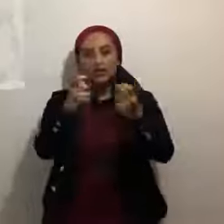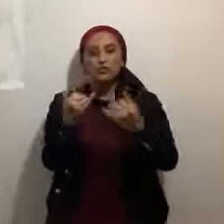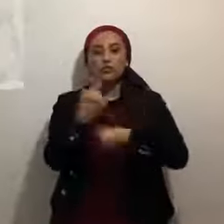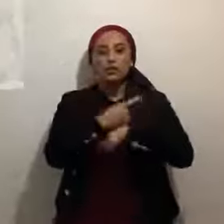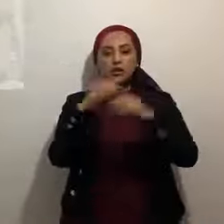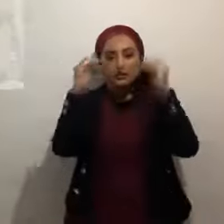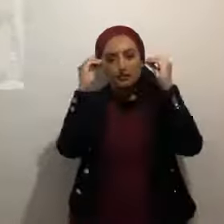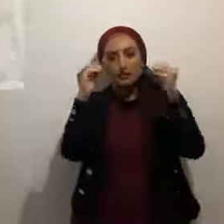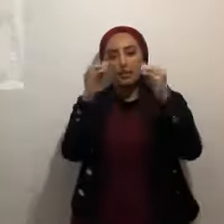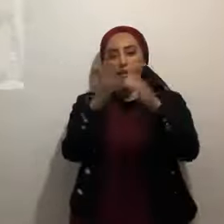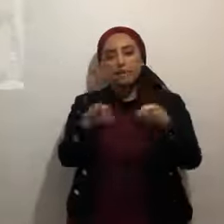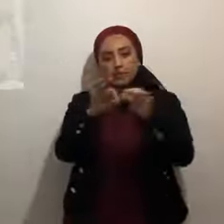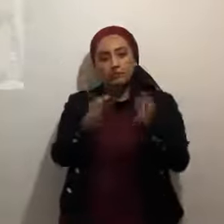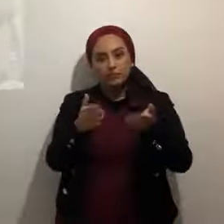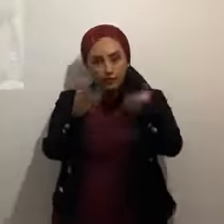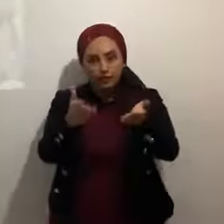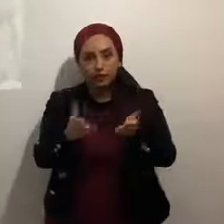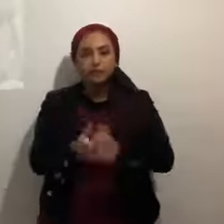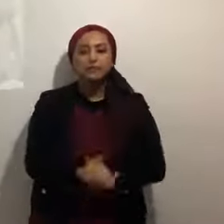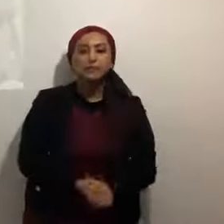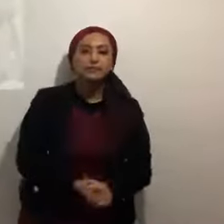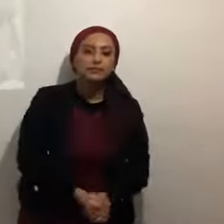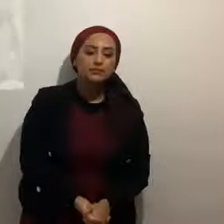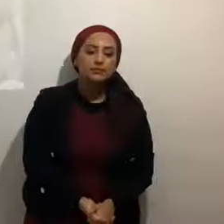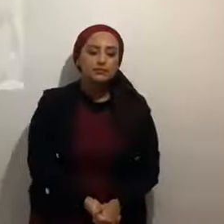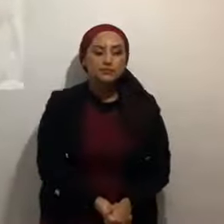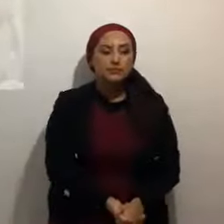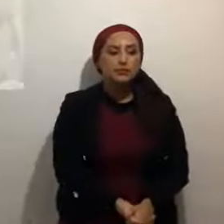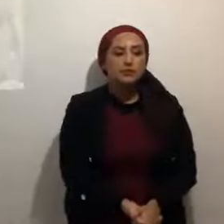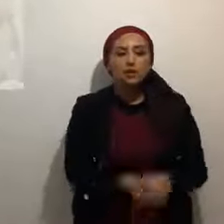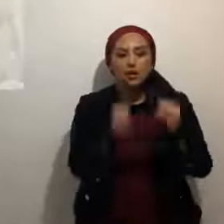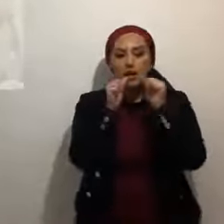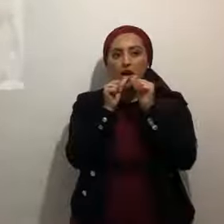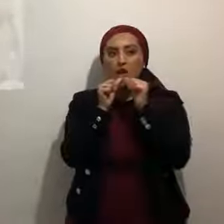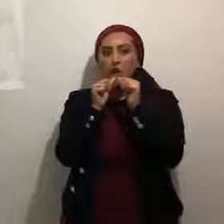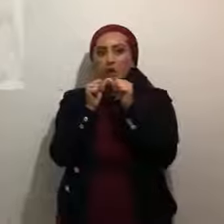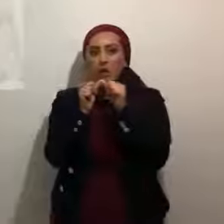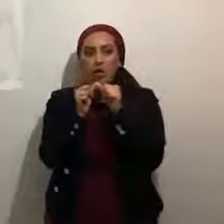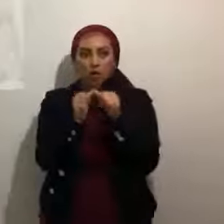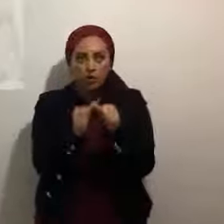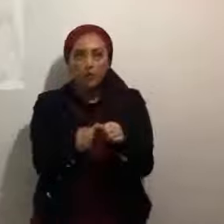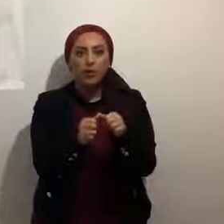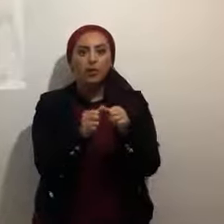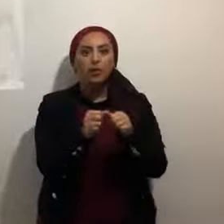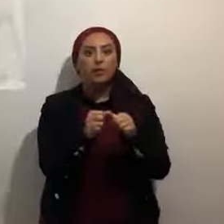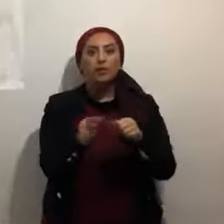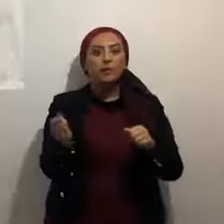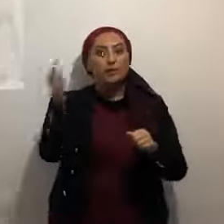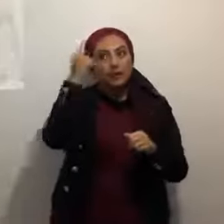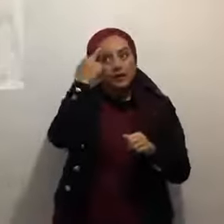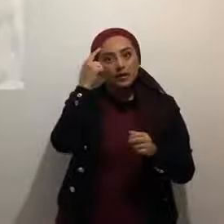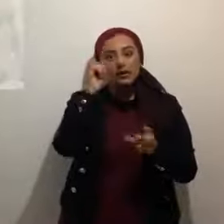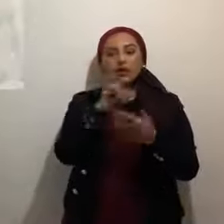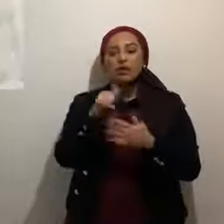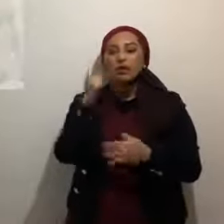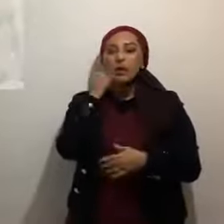¿sí? Ahora, siempre, hermanos, hermanas, pensar que cada día será